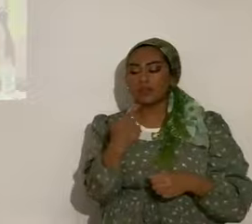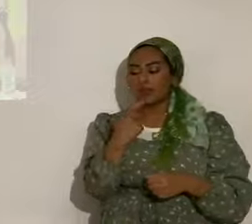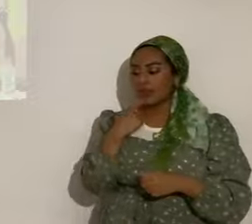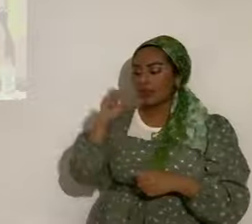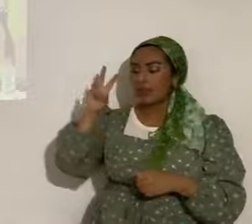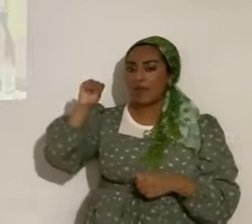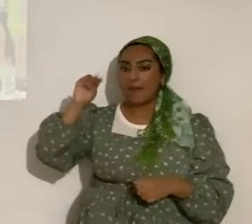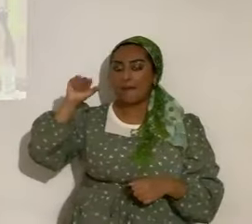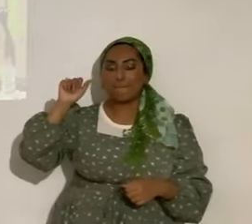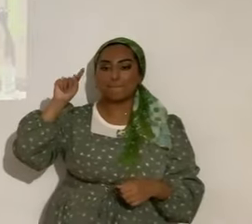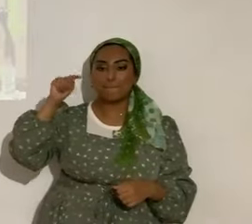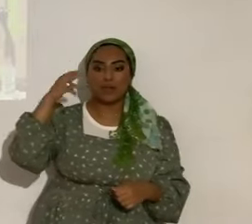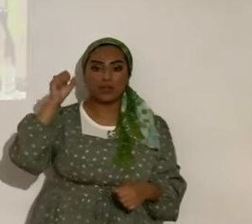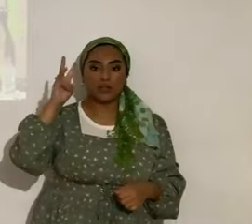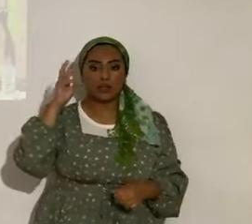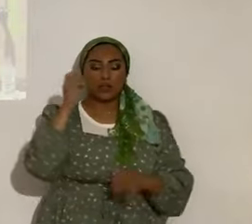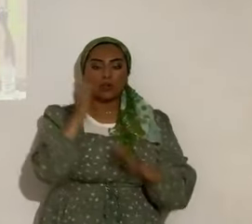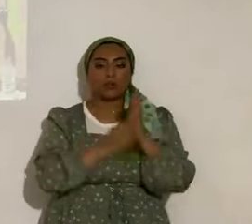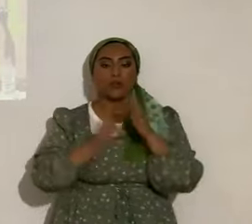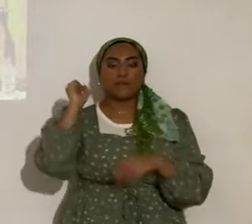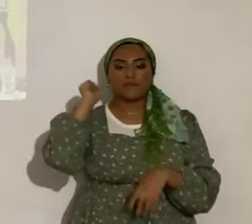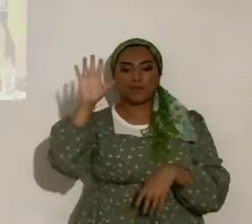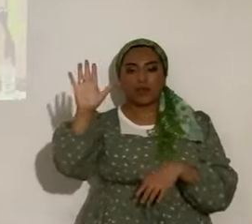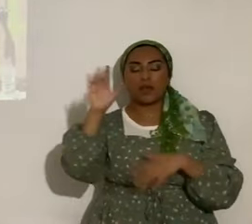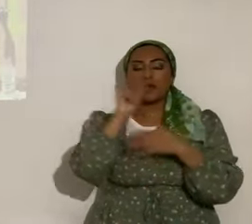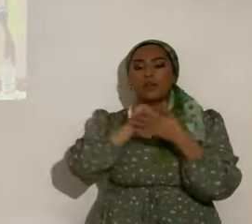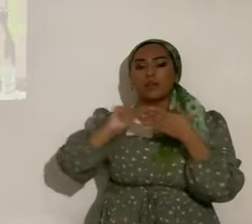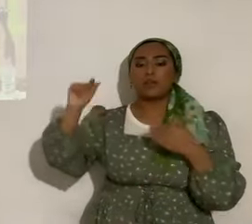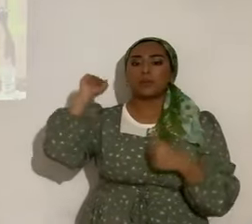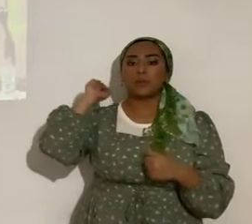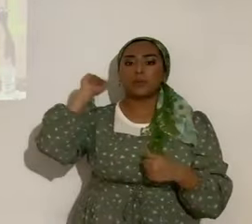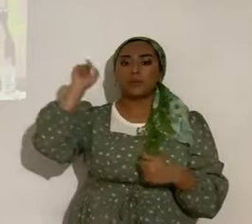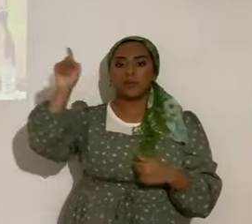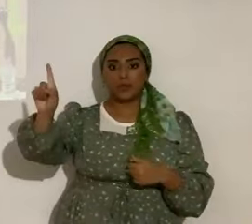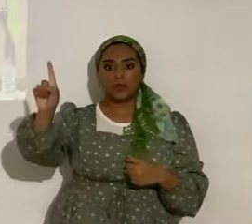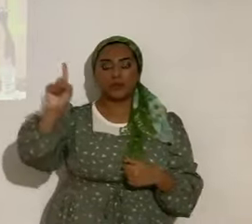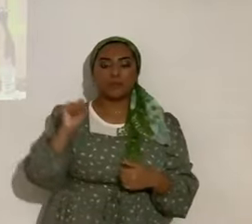Mateo 5, verso 1.